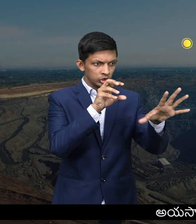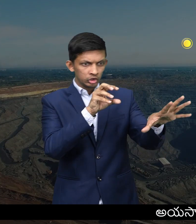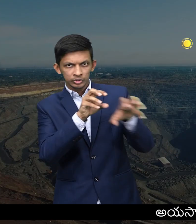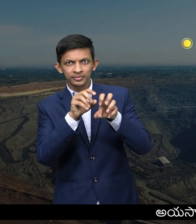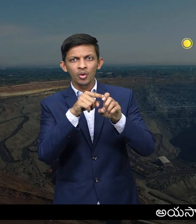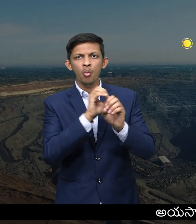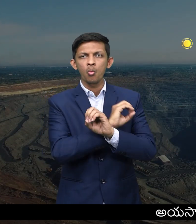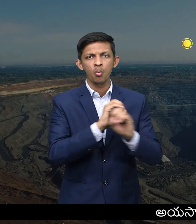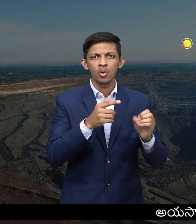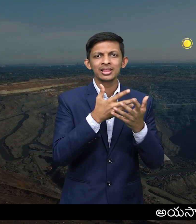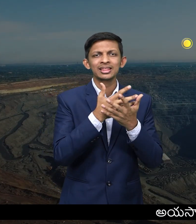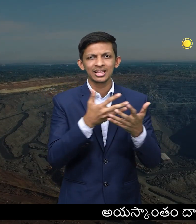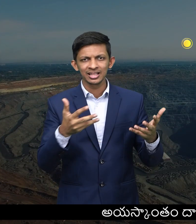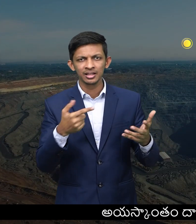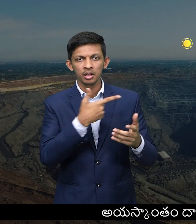అయస్కాంతేతర పదార్థం,